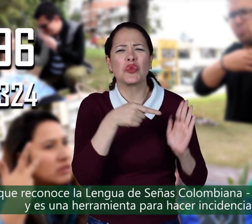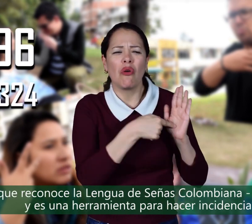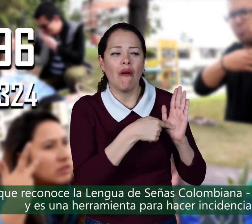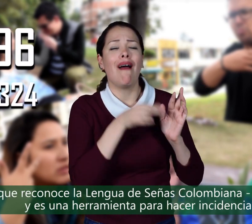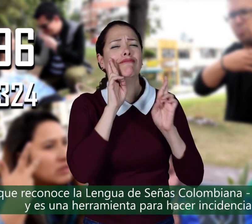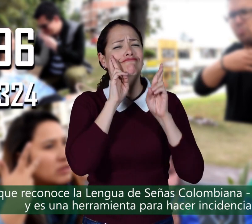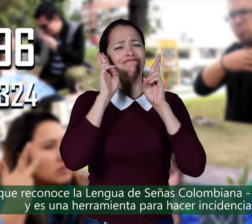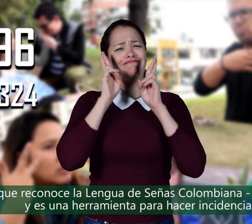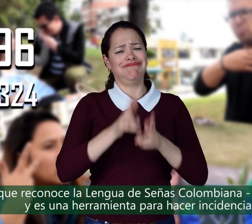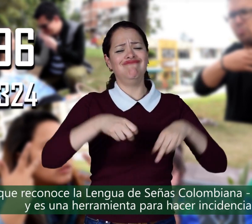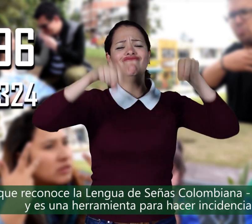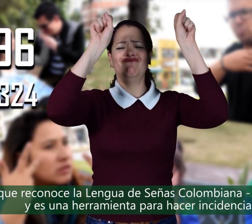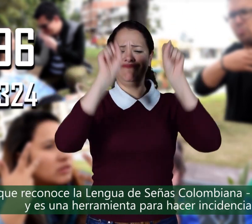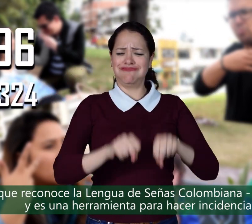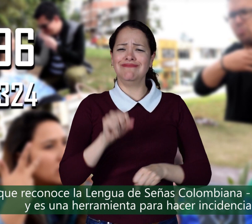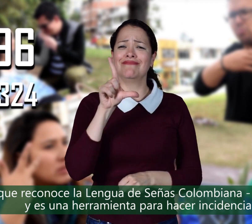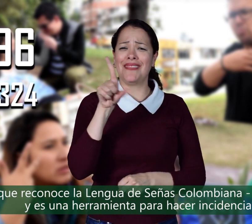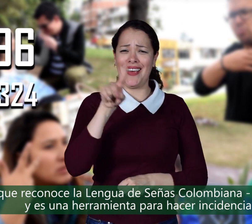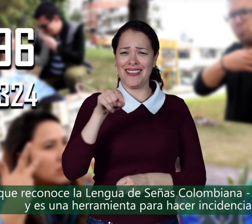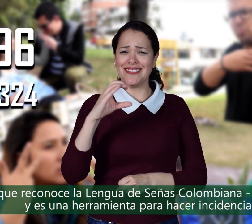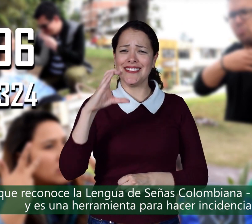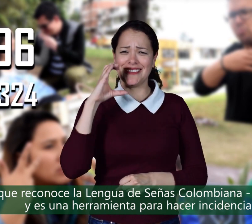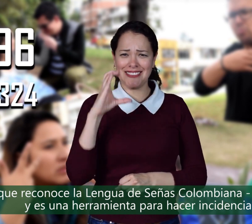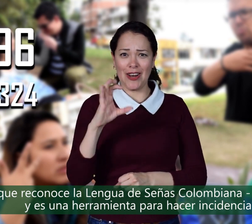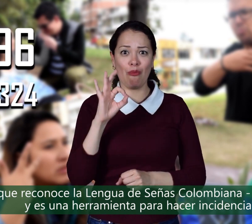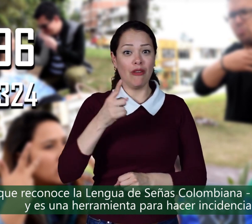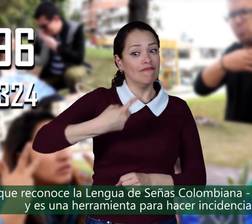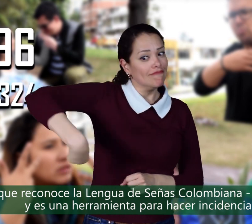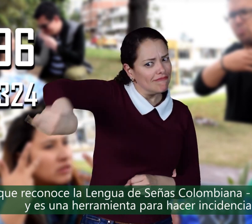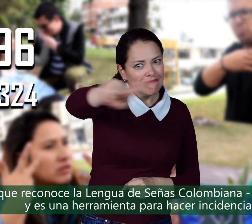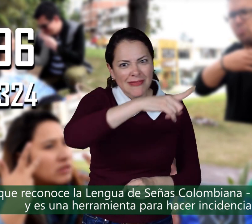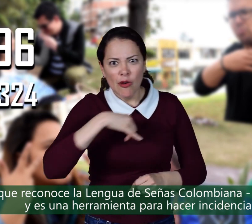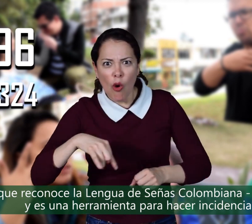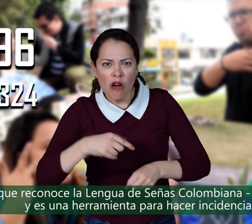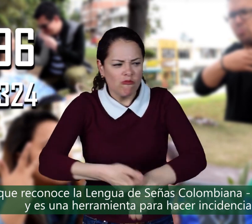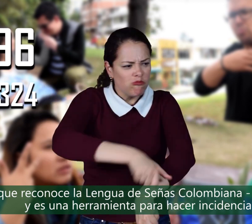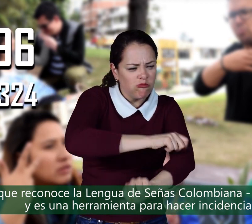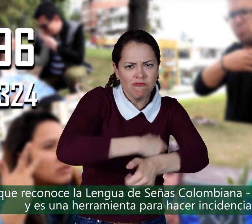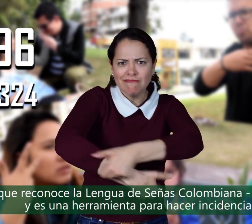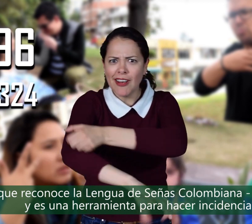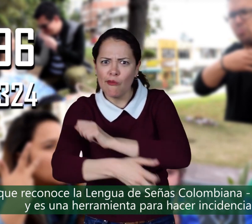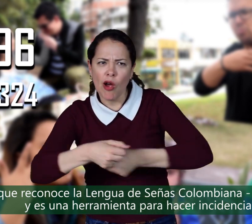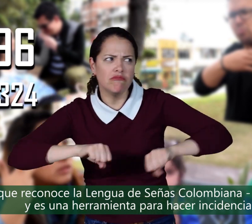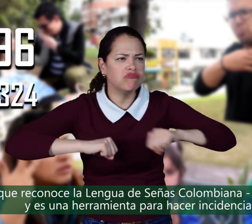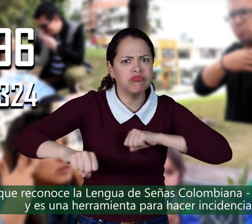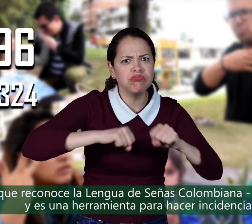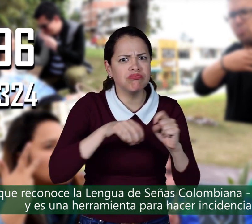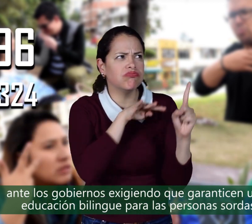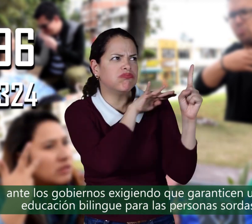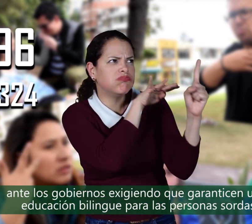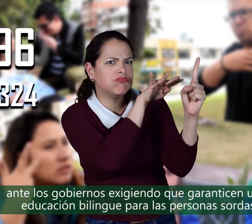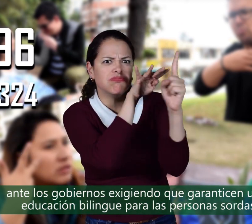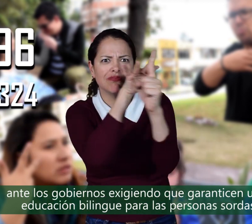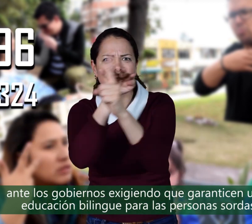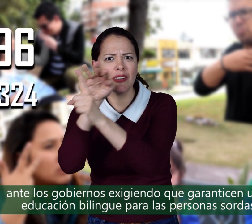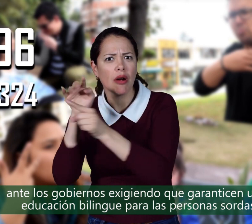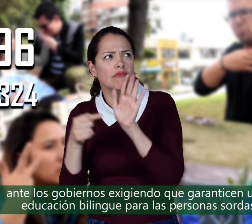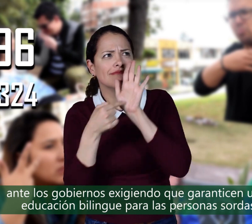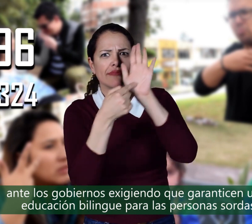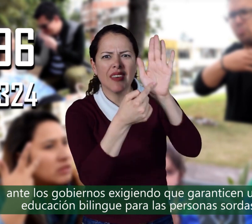que reconoce la lengua de señas colombiana LSC y es una herramienta para hacer incidencia ante los gobiernos, exigiendo